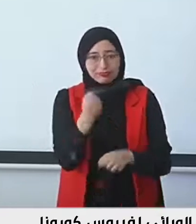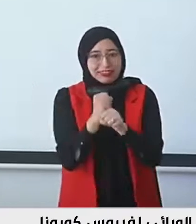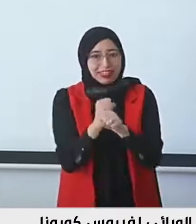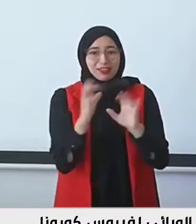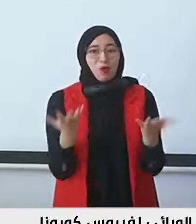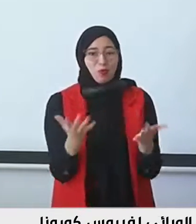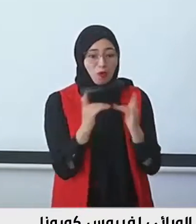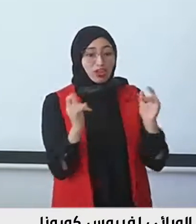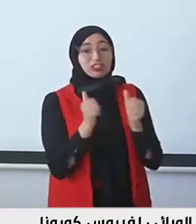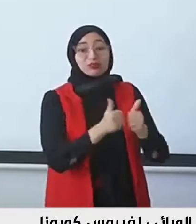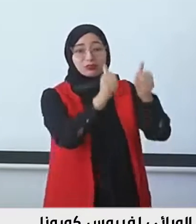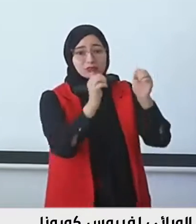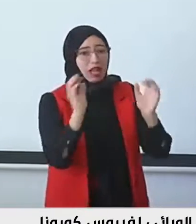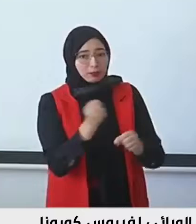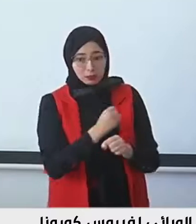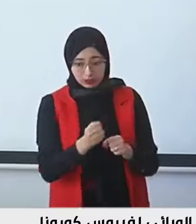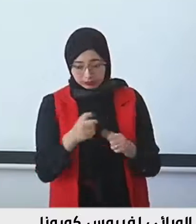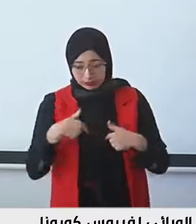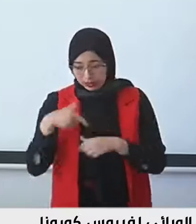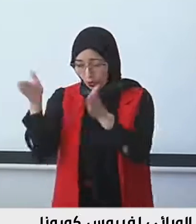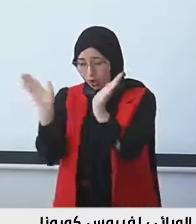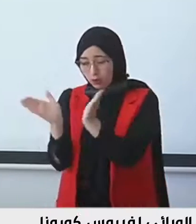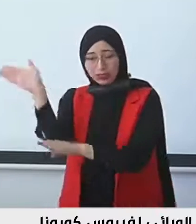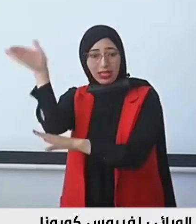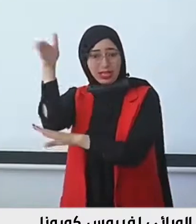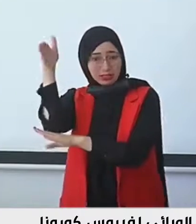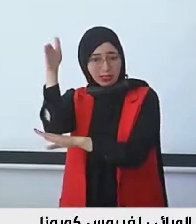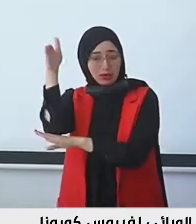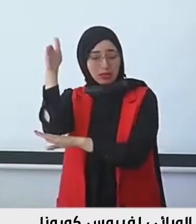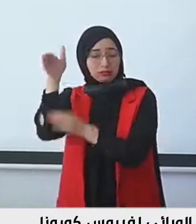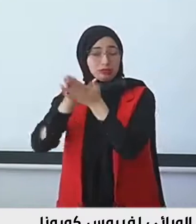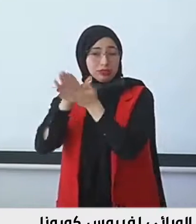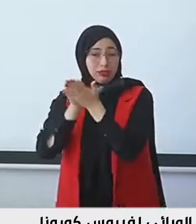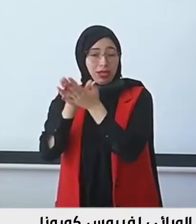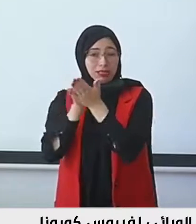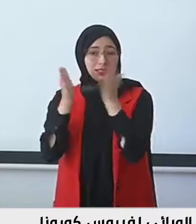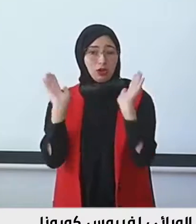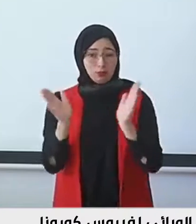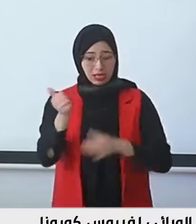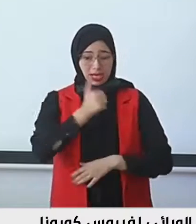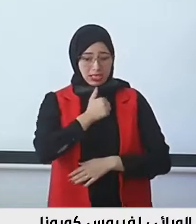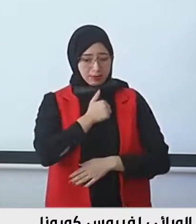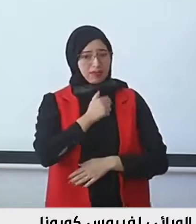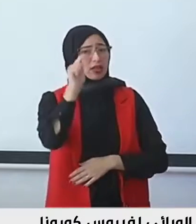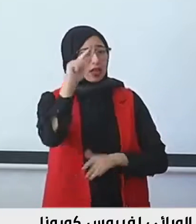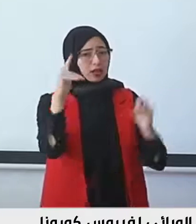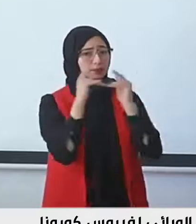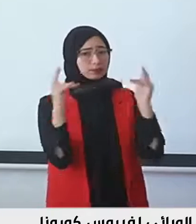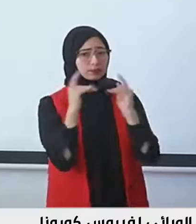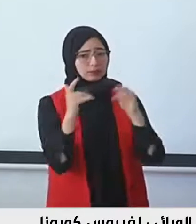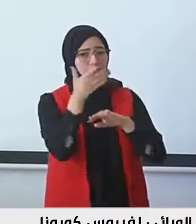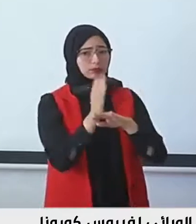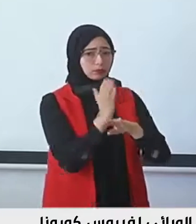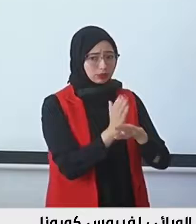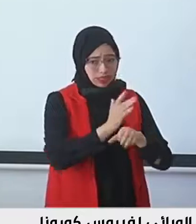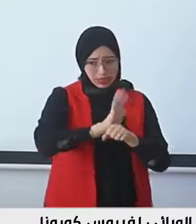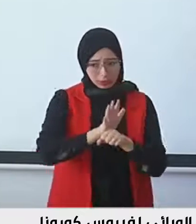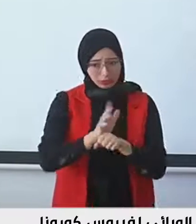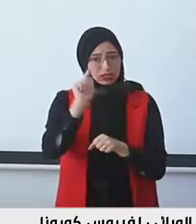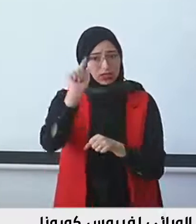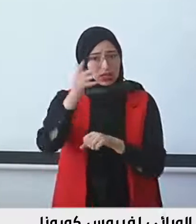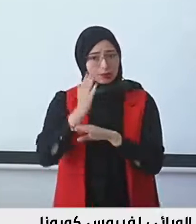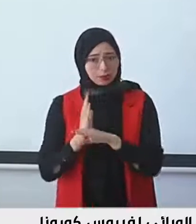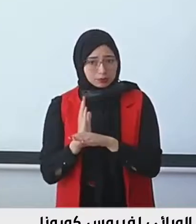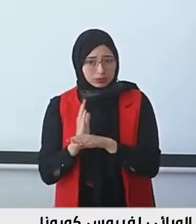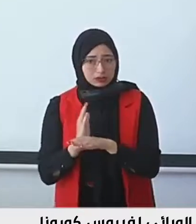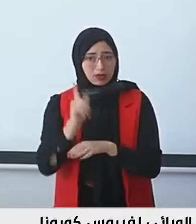مع القطاع العام، حاليا القطاع الخاص قاعد يوفر في أسرة زاد هو بيدو للمرضى الكوفيد.